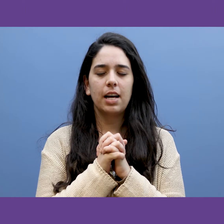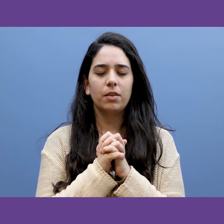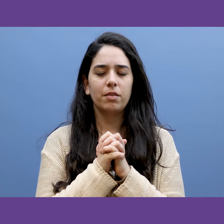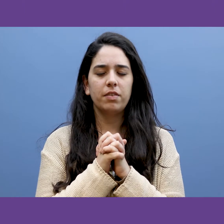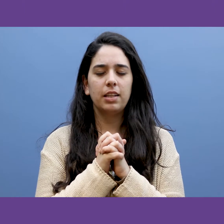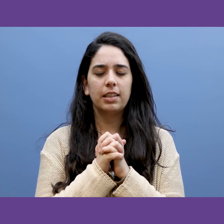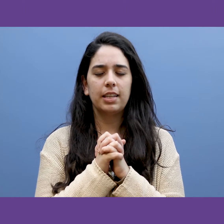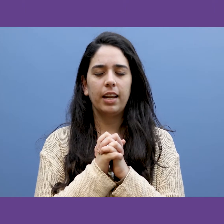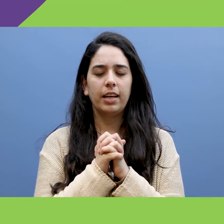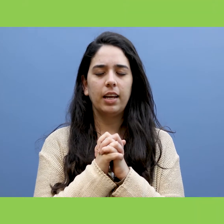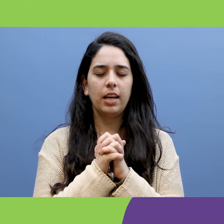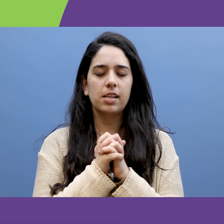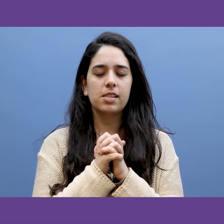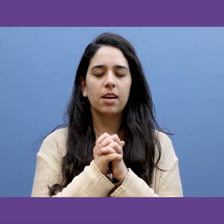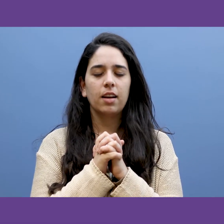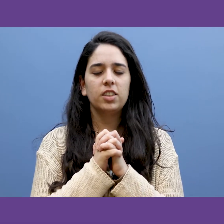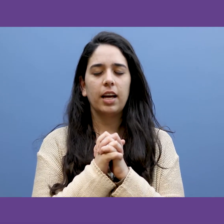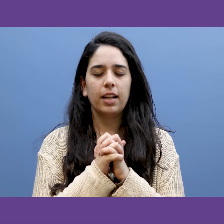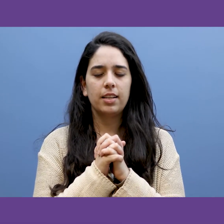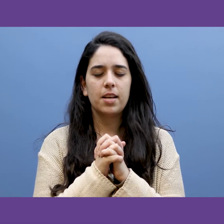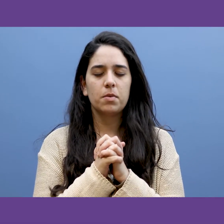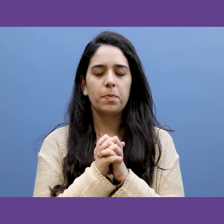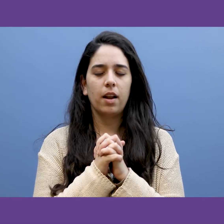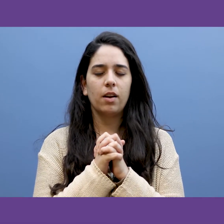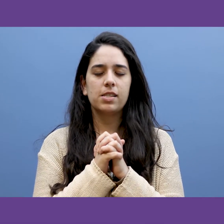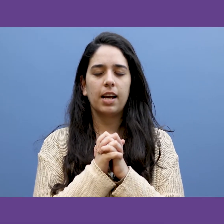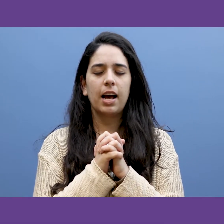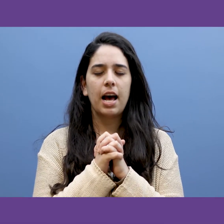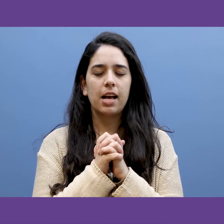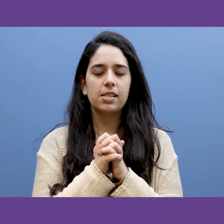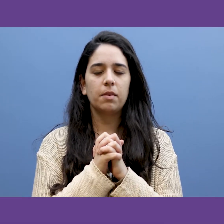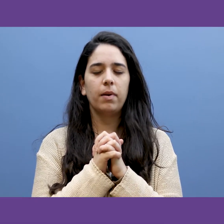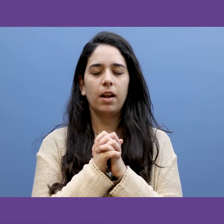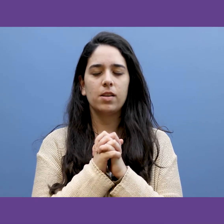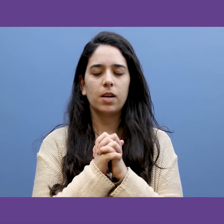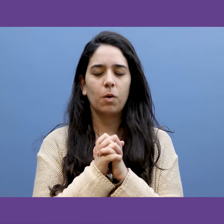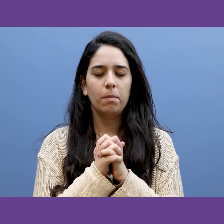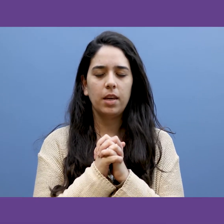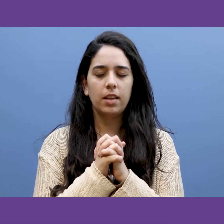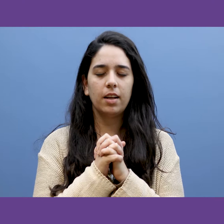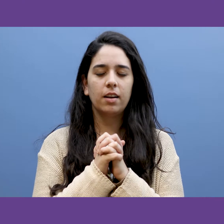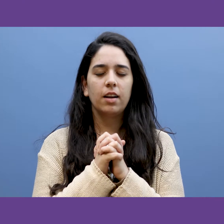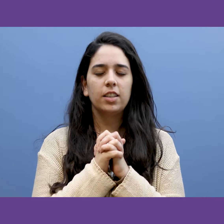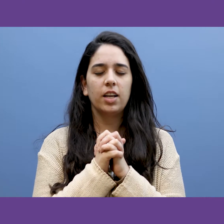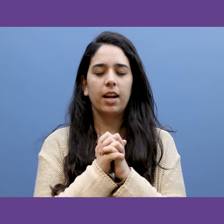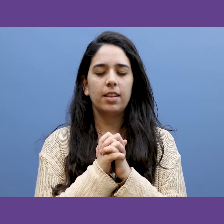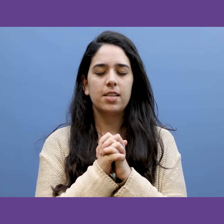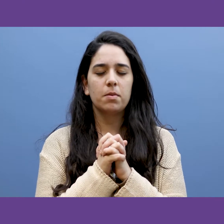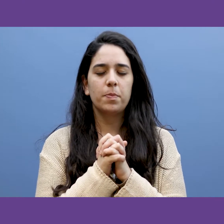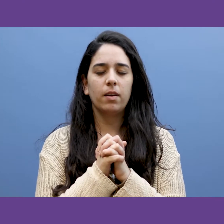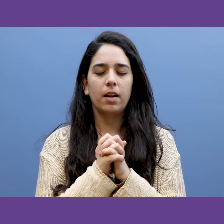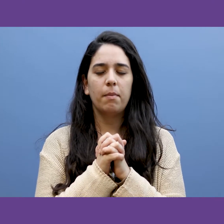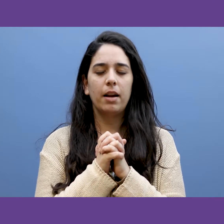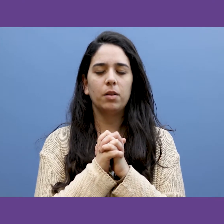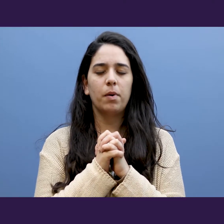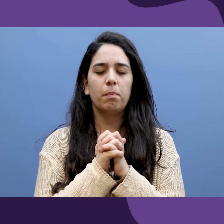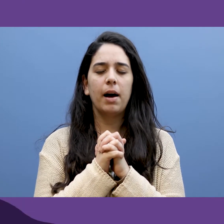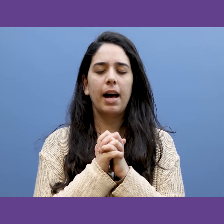dado infinitas alegrias. Te agradecemos pela nossa casa, pela nossa comida. Te agradecemos pelo trabalho do papai,